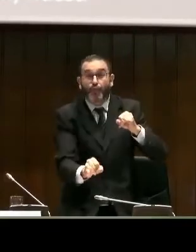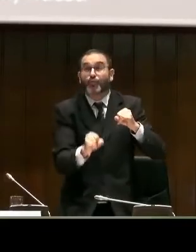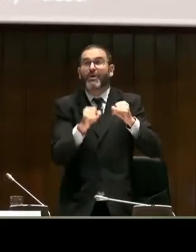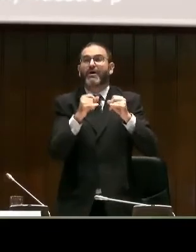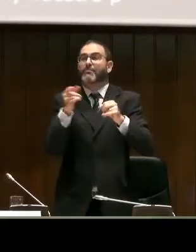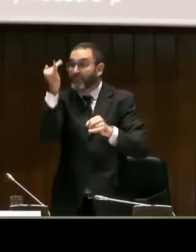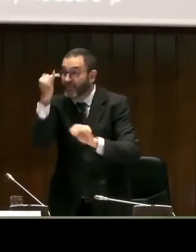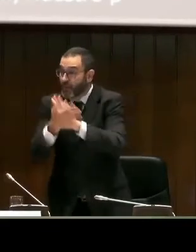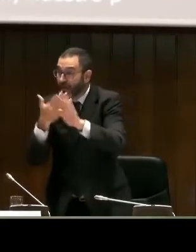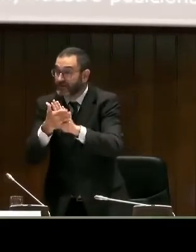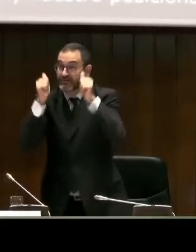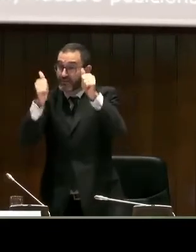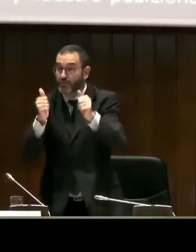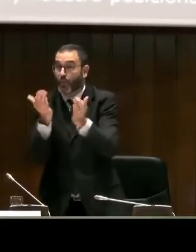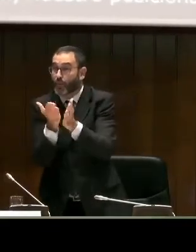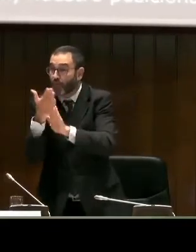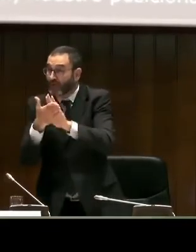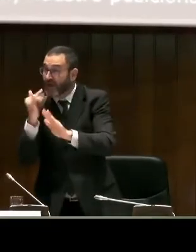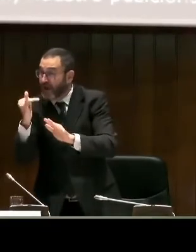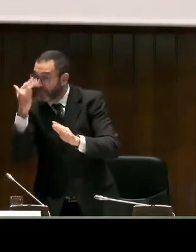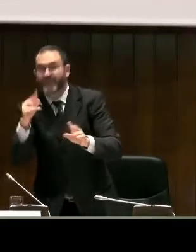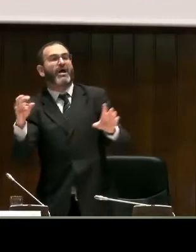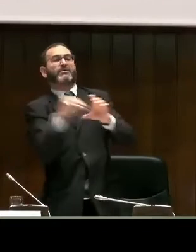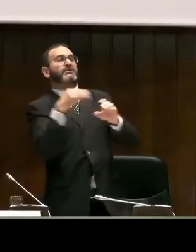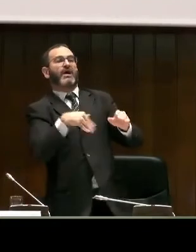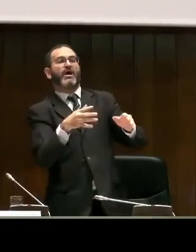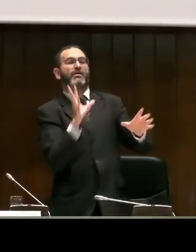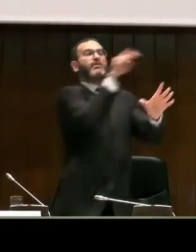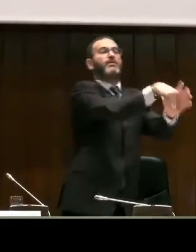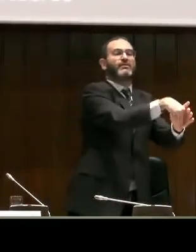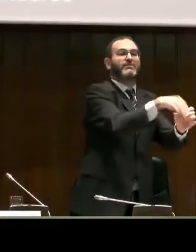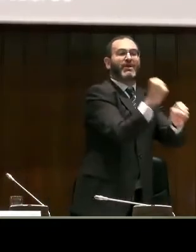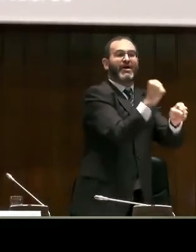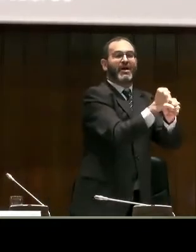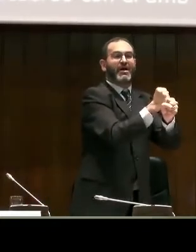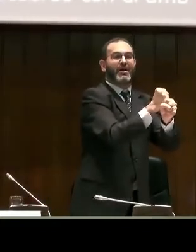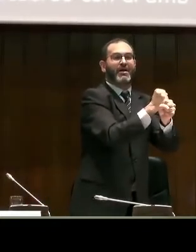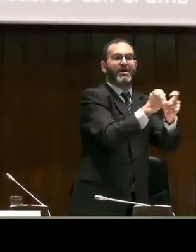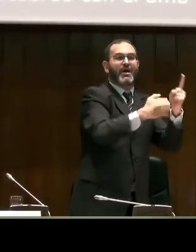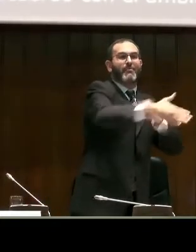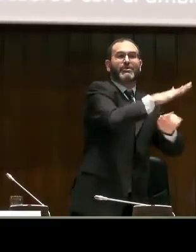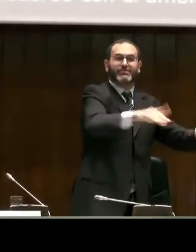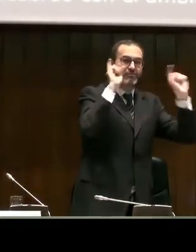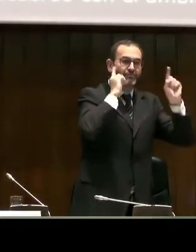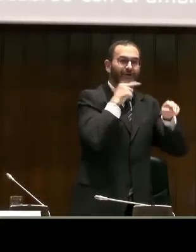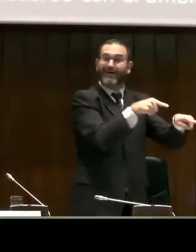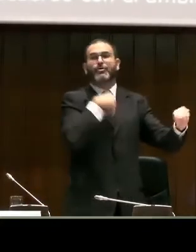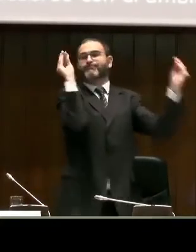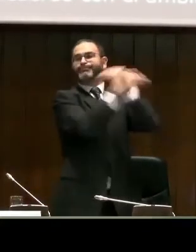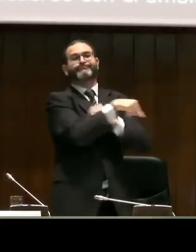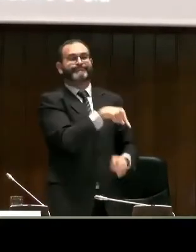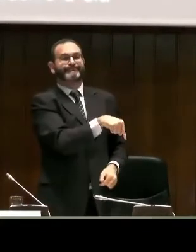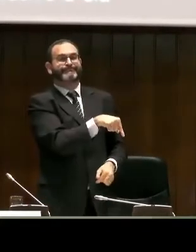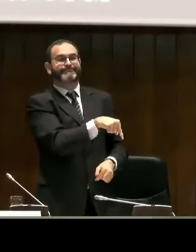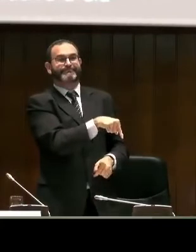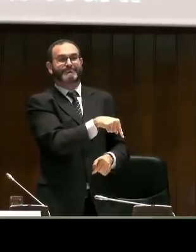los méritos antes que la titulación, porque a veces con que se cumplan los